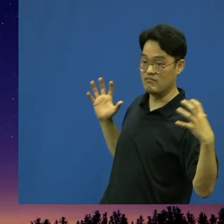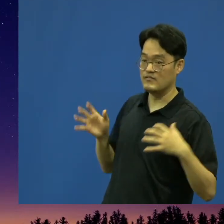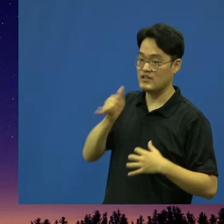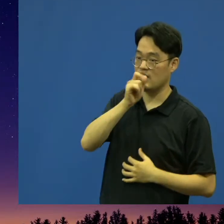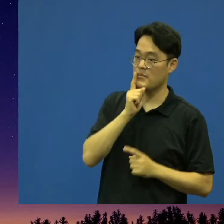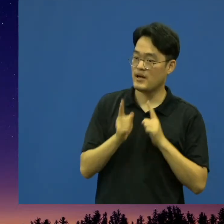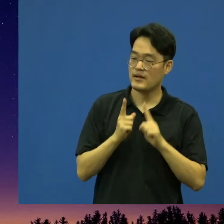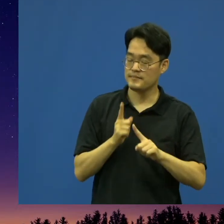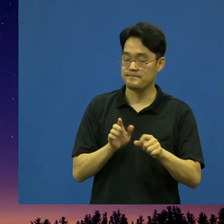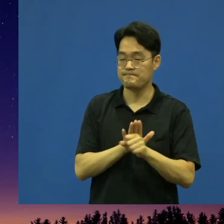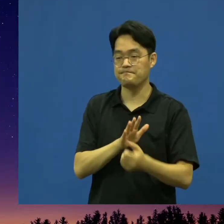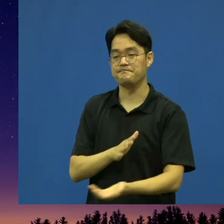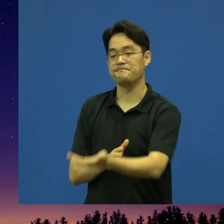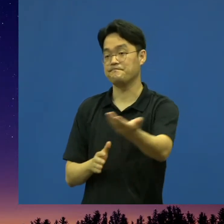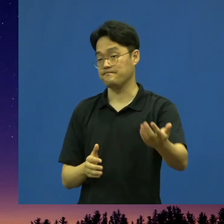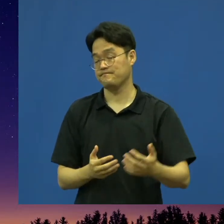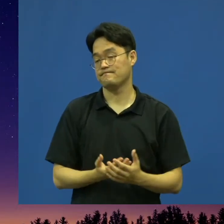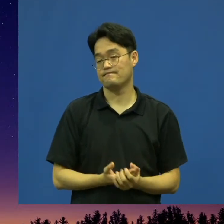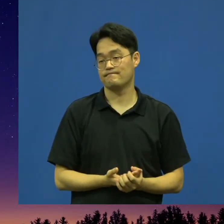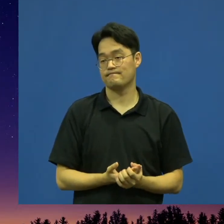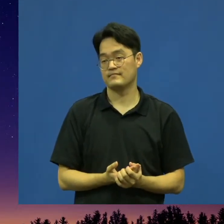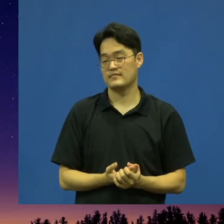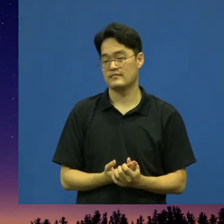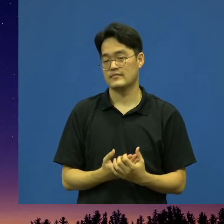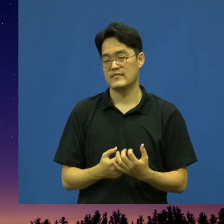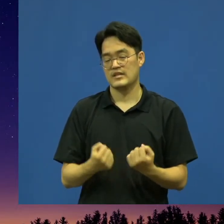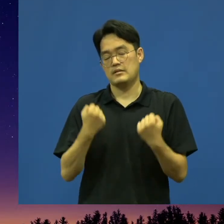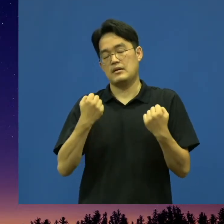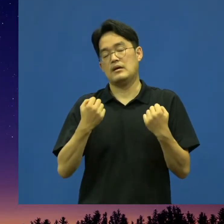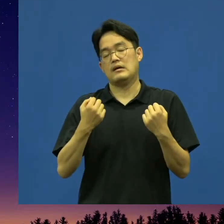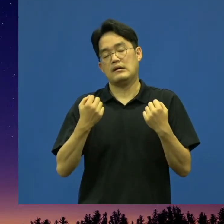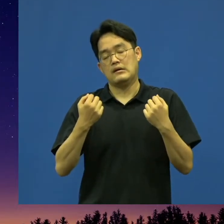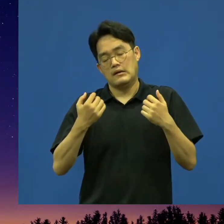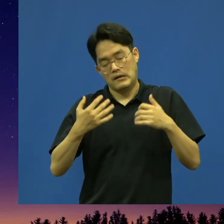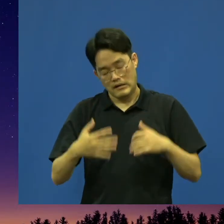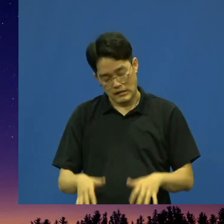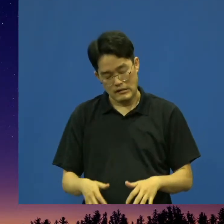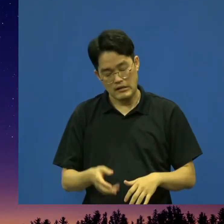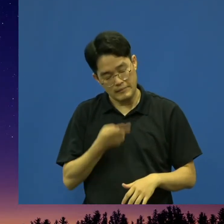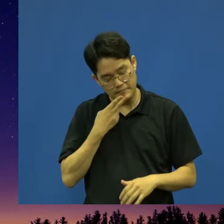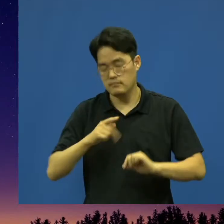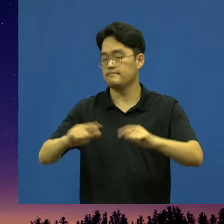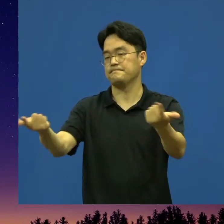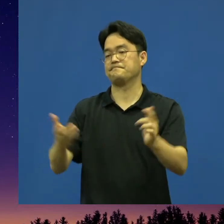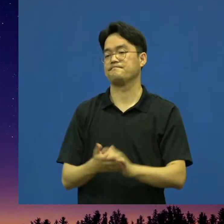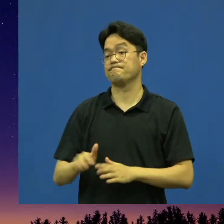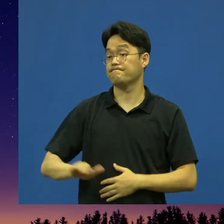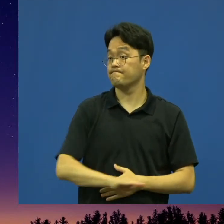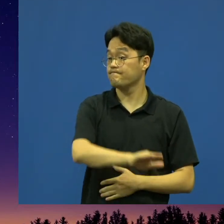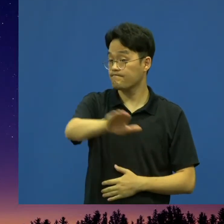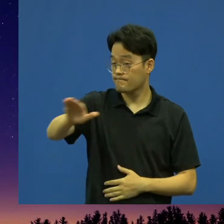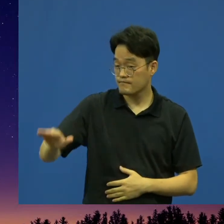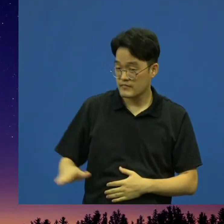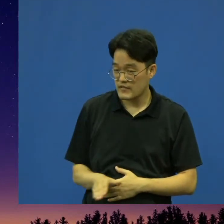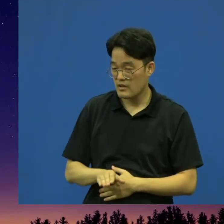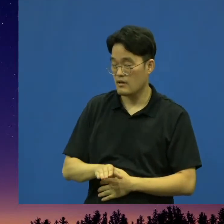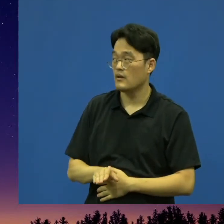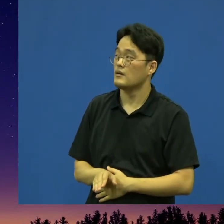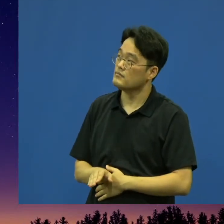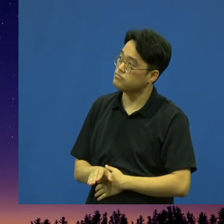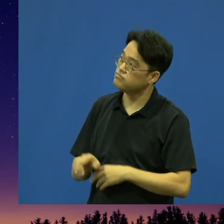사랑하는 여러분, 힘이 없는 것이 아닙니다. 우리가 이해를 못할